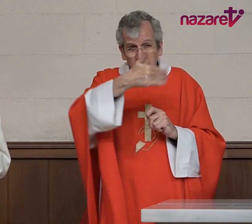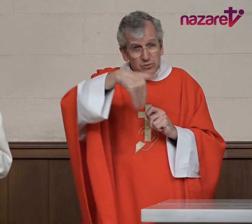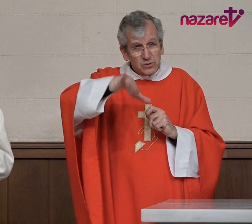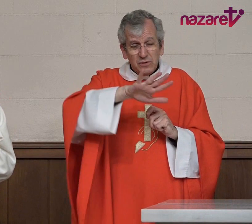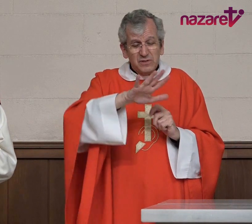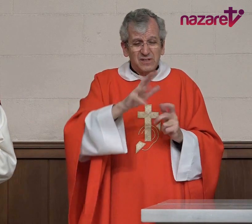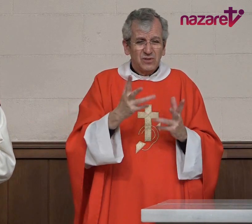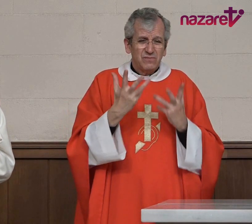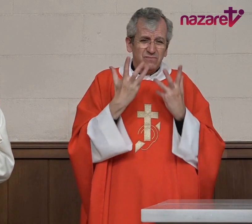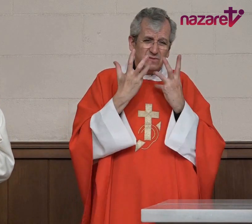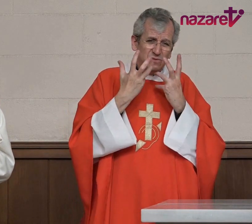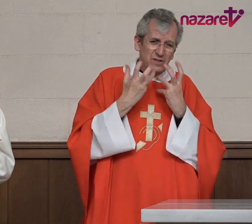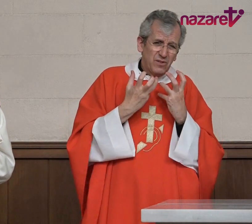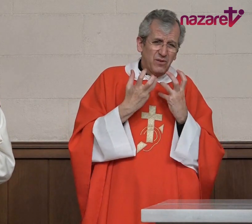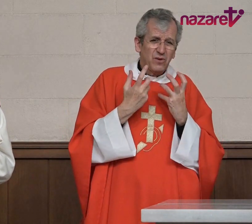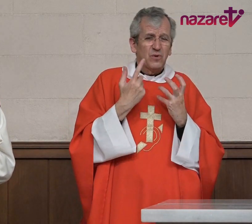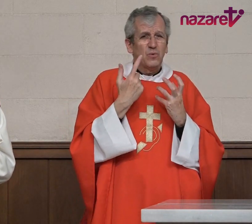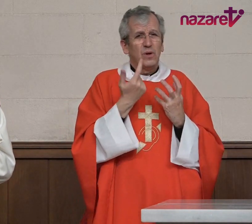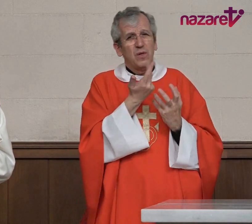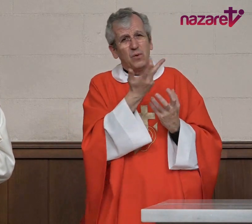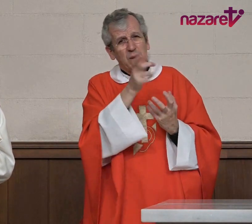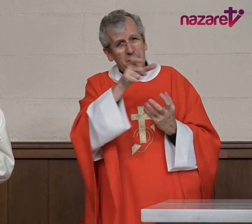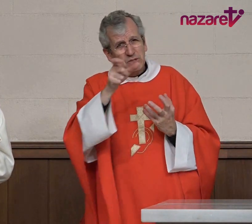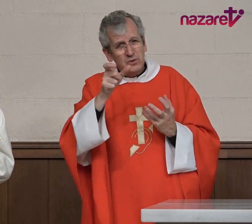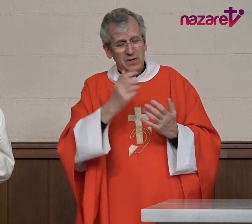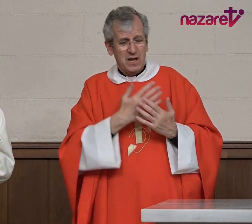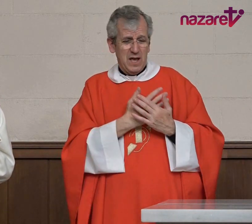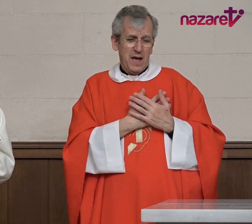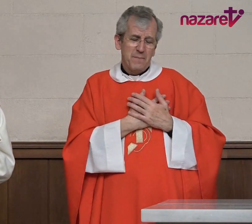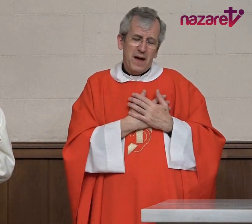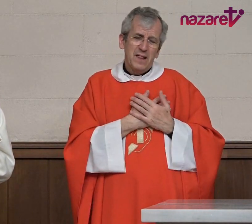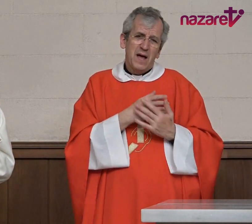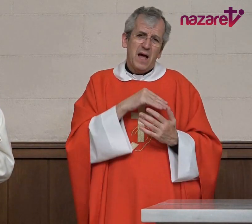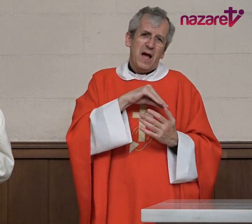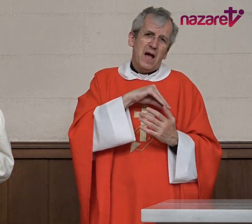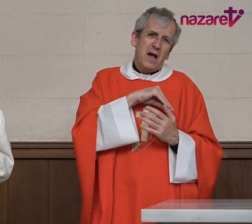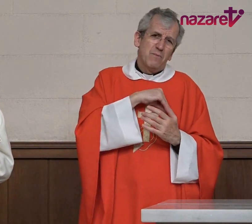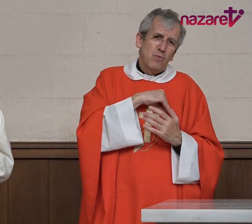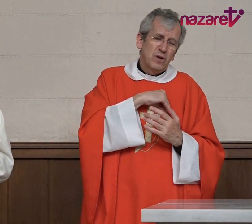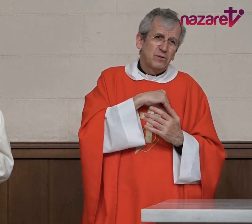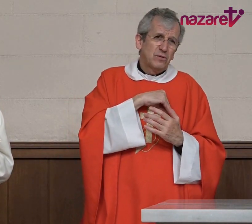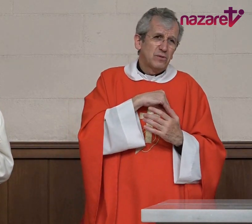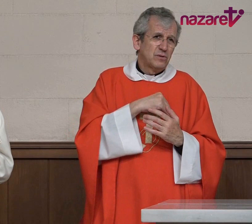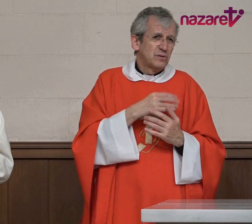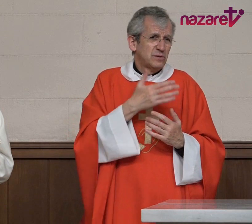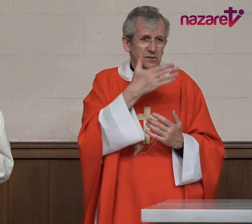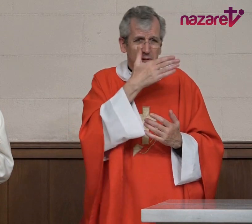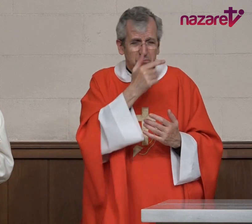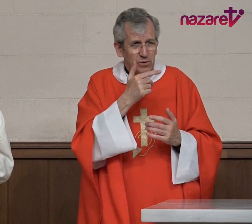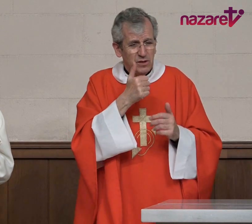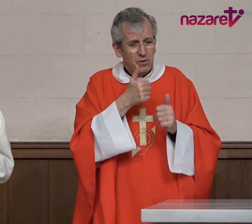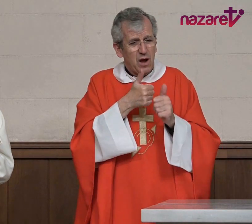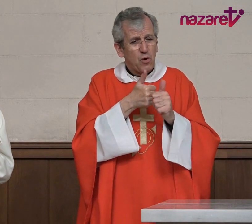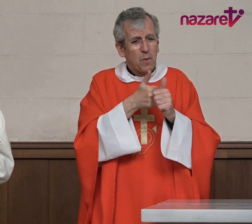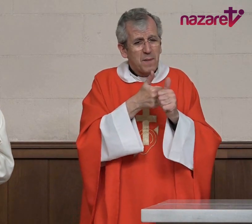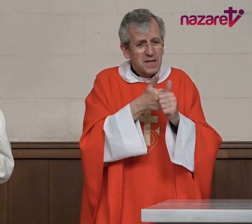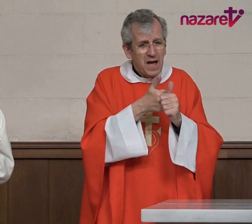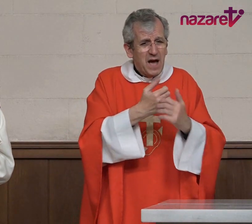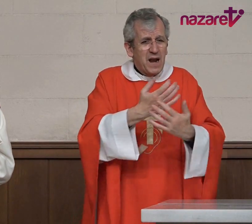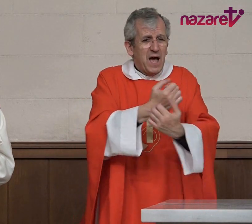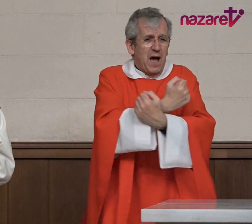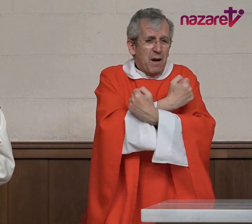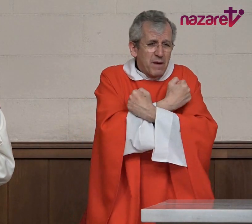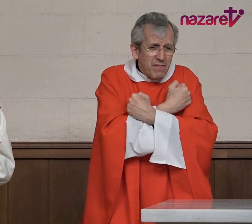frustración cuando alguien a quien queríais ha muerto sin que pudierais acompañarlo, abrazarlo